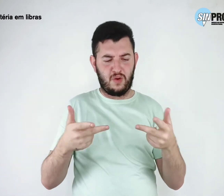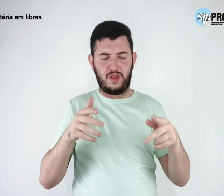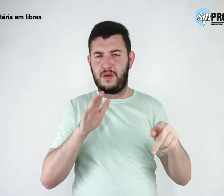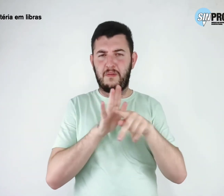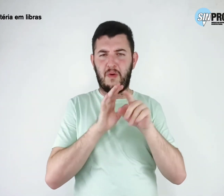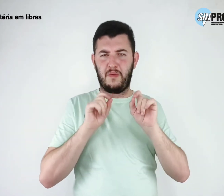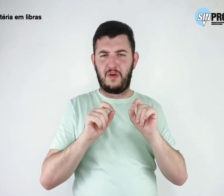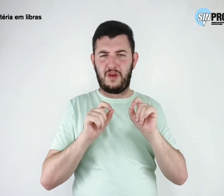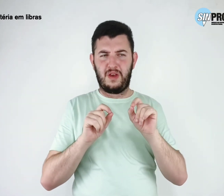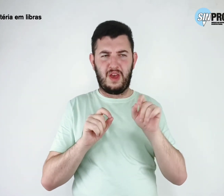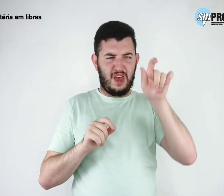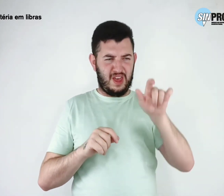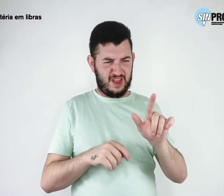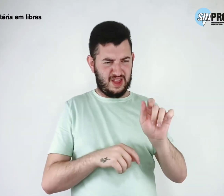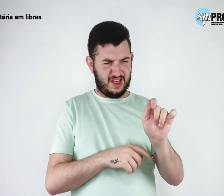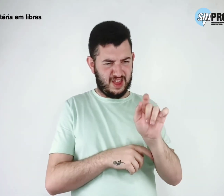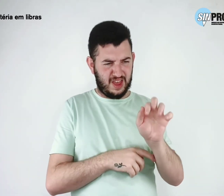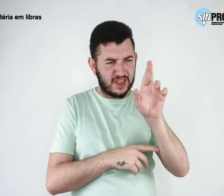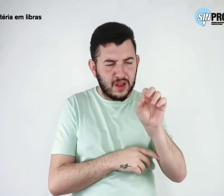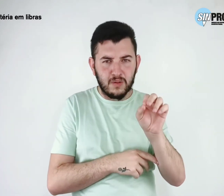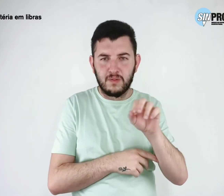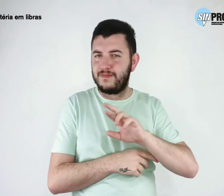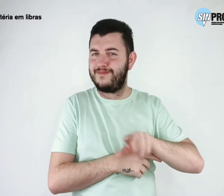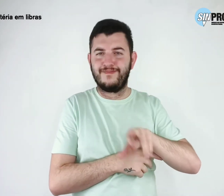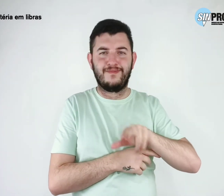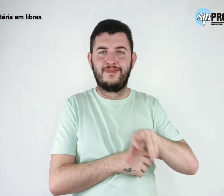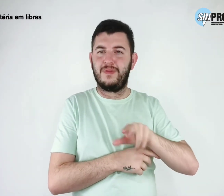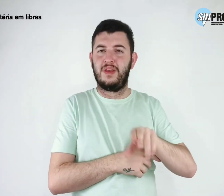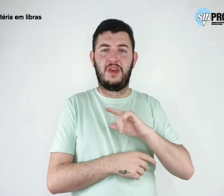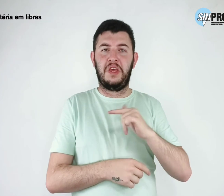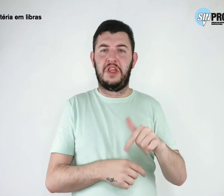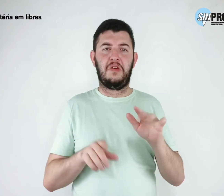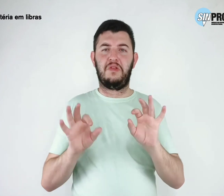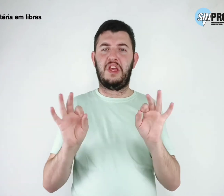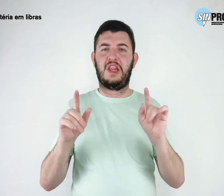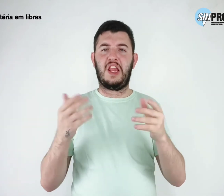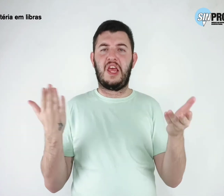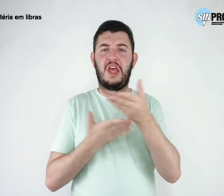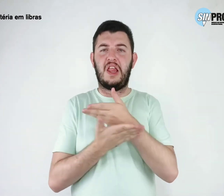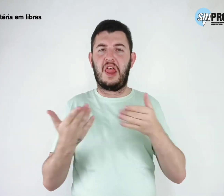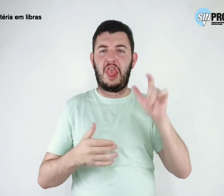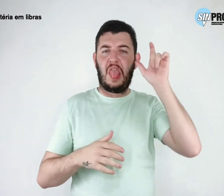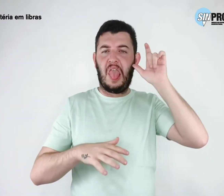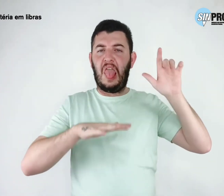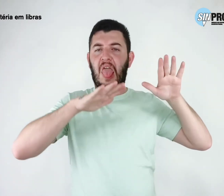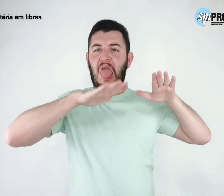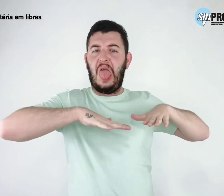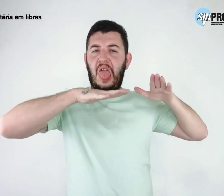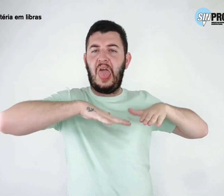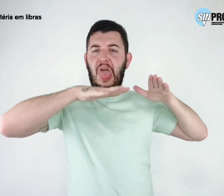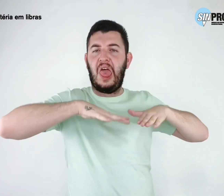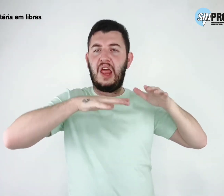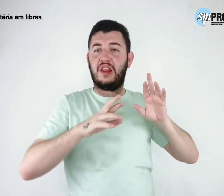nem tampouco guardam relação com o satanismo, referência que não faz parte